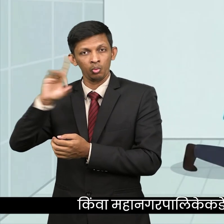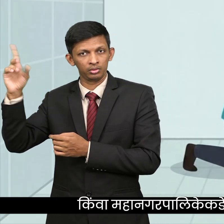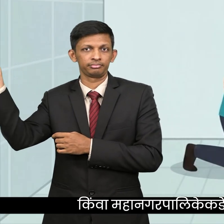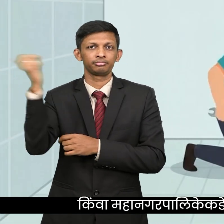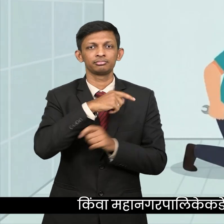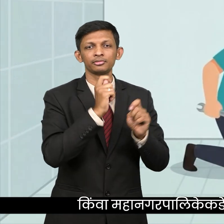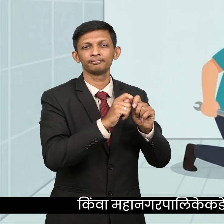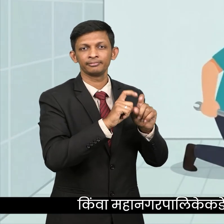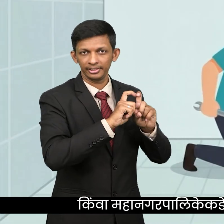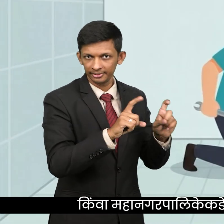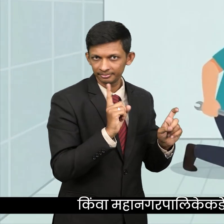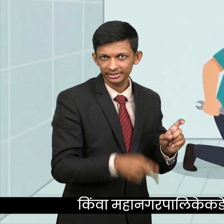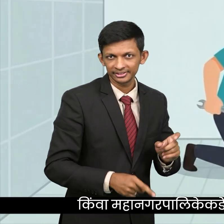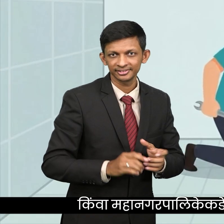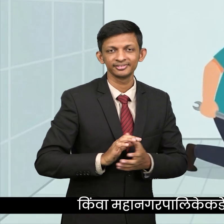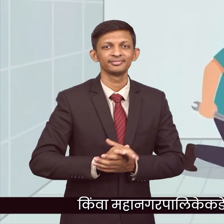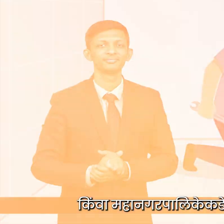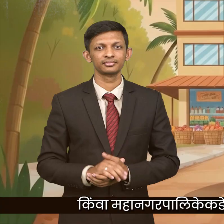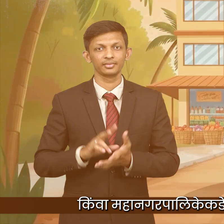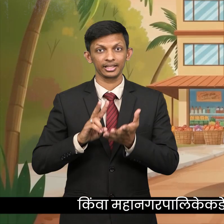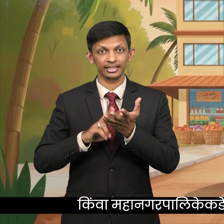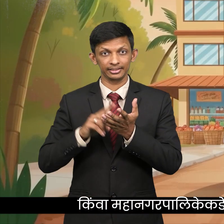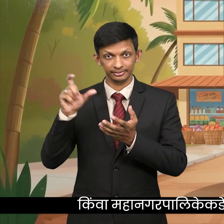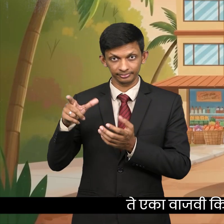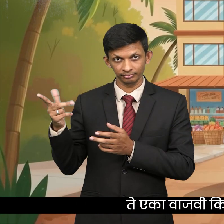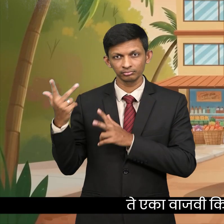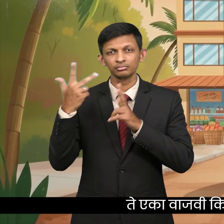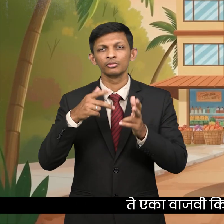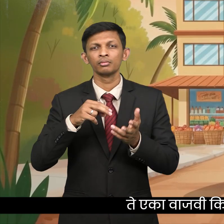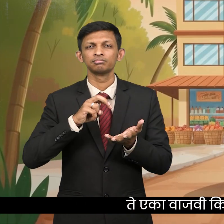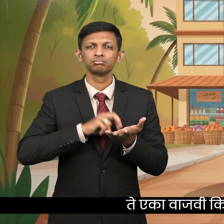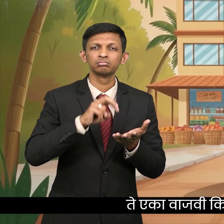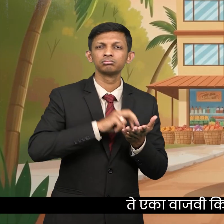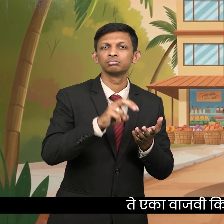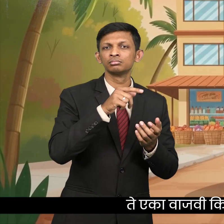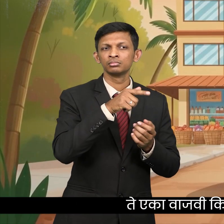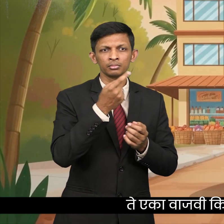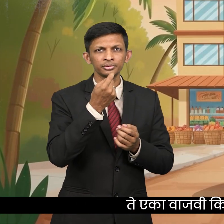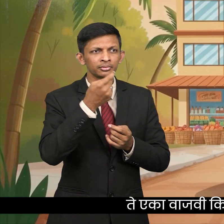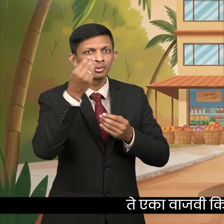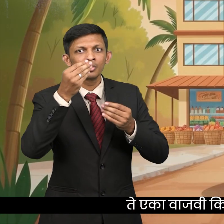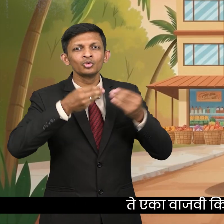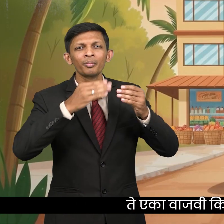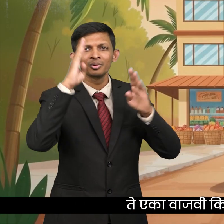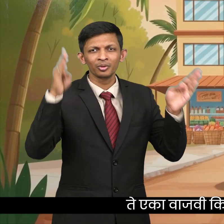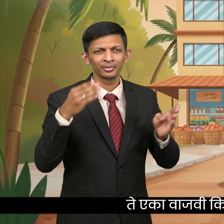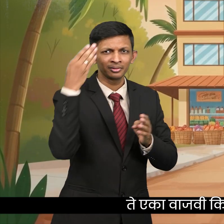महानगरपालिकेकडे तक्रार करण्याची जबाबदारी घेतली पाहिजे. ते एका वाजवी